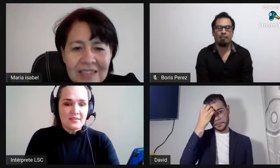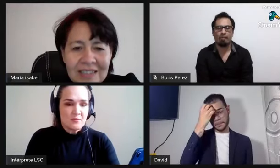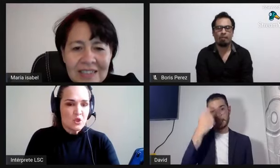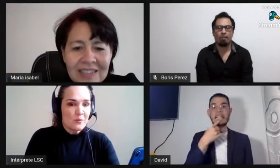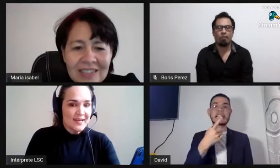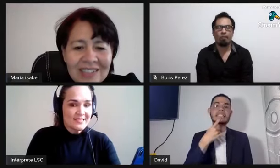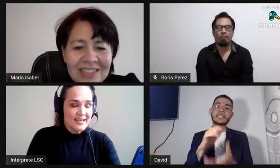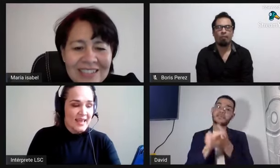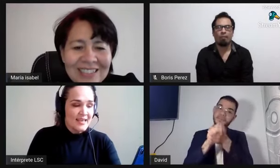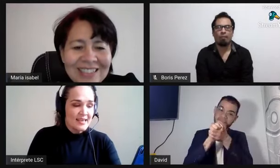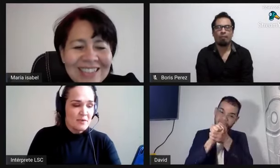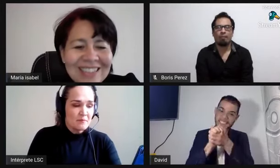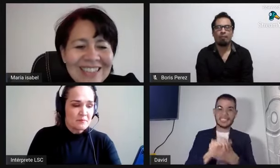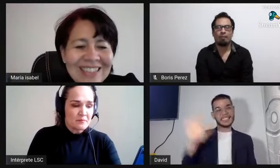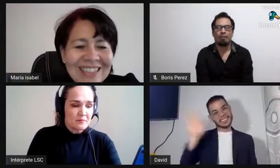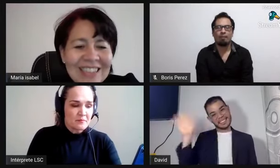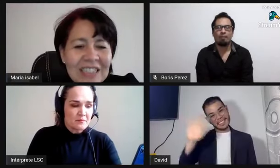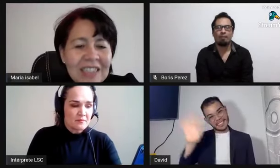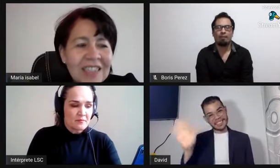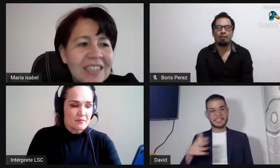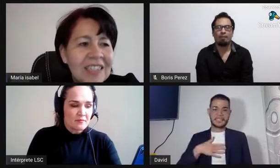Saluda, dice mi nombre es Heidi.